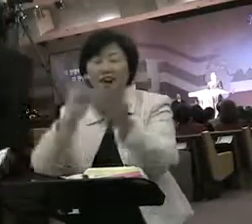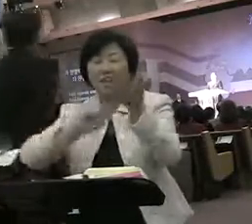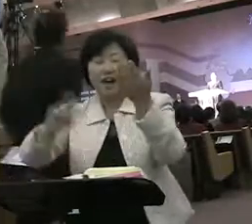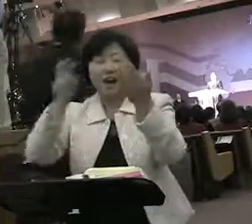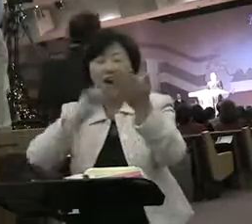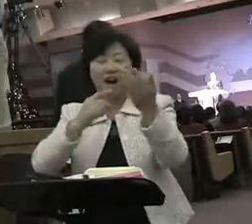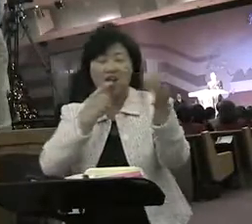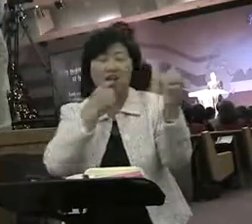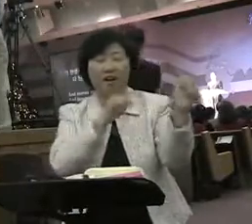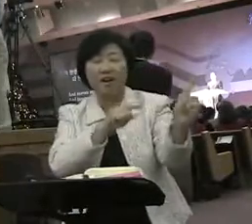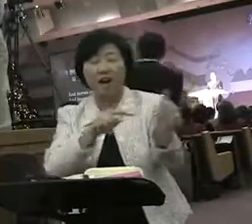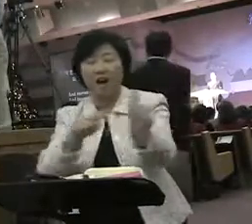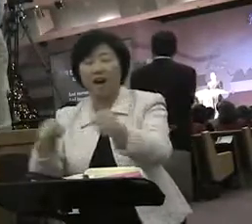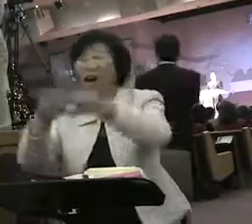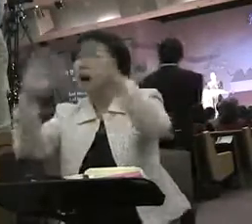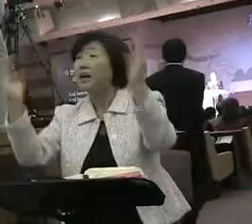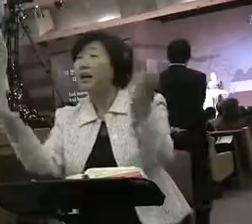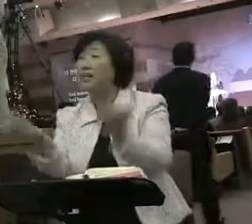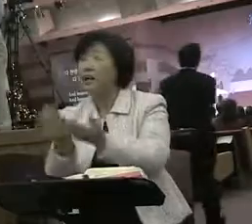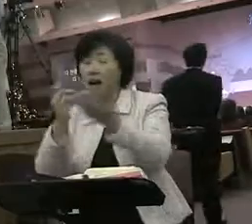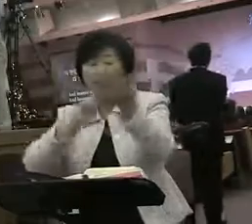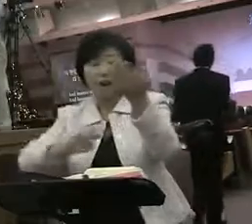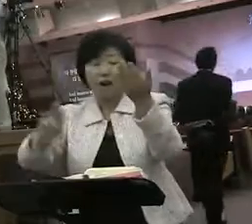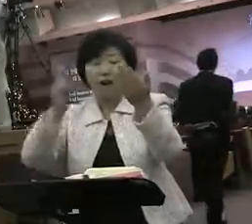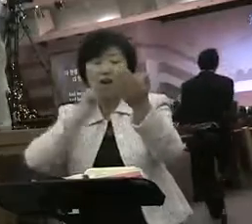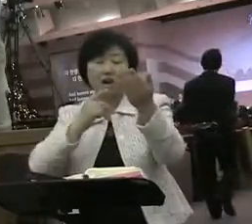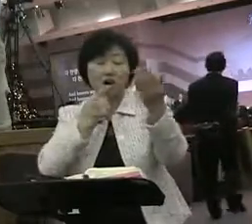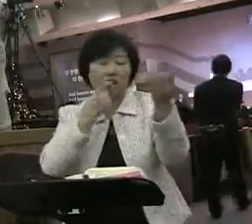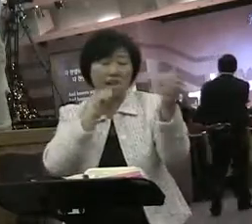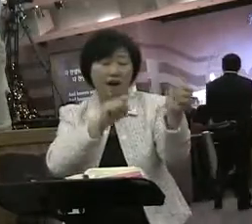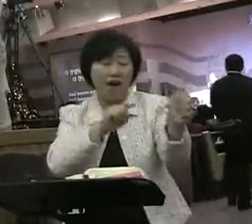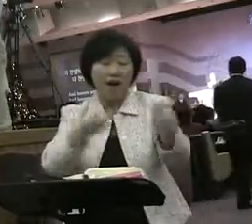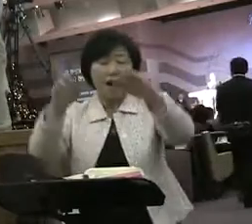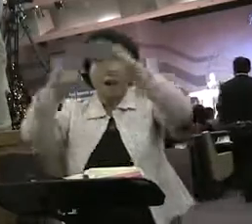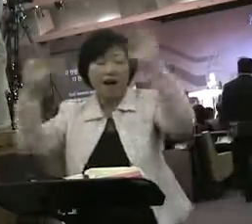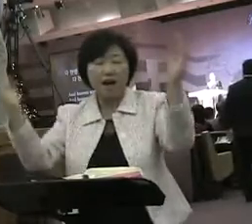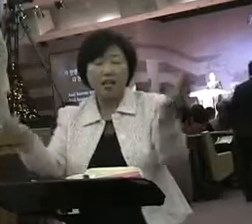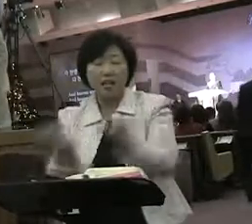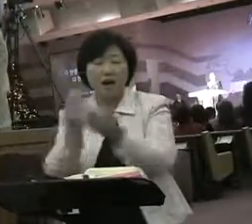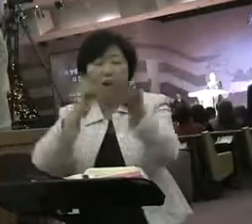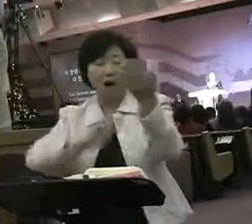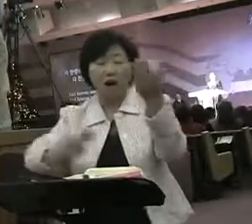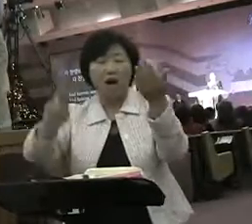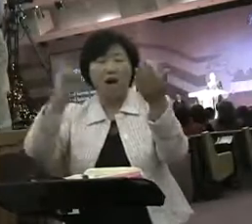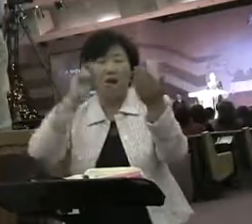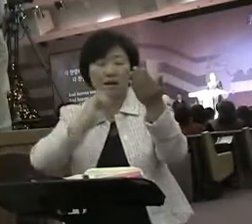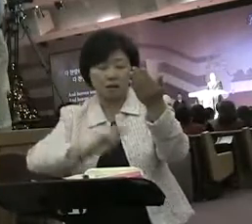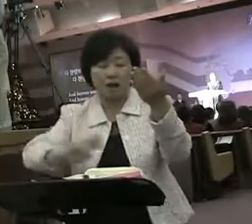나